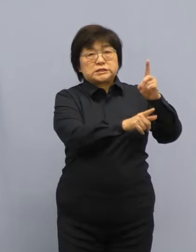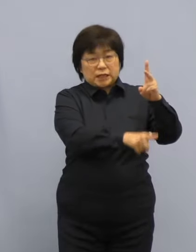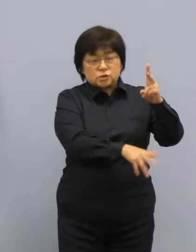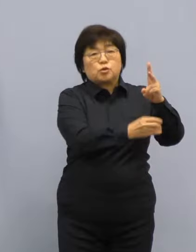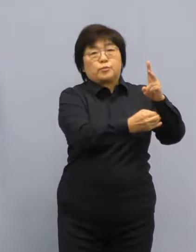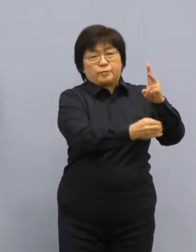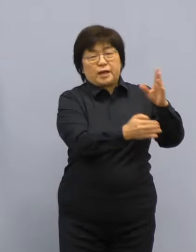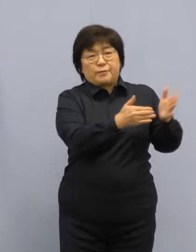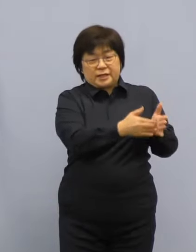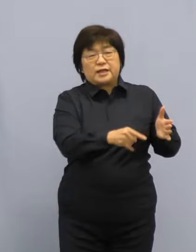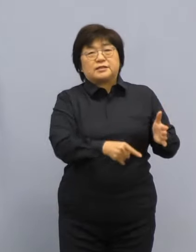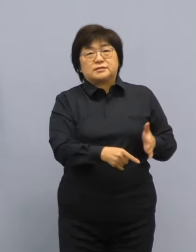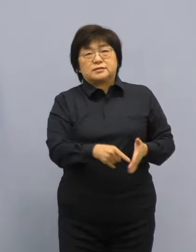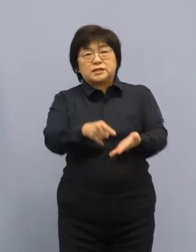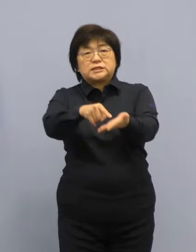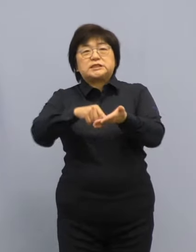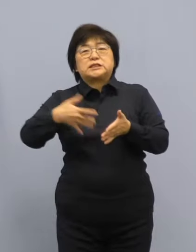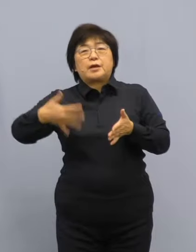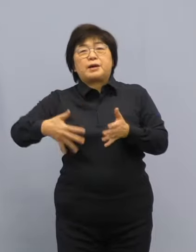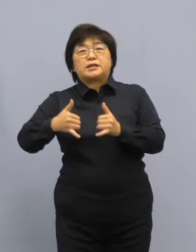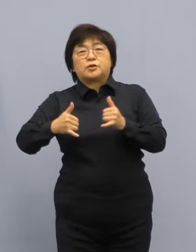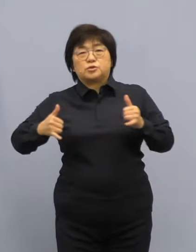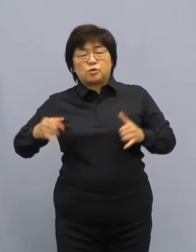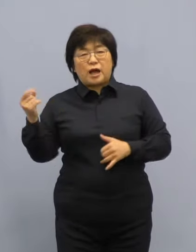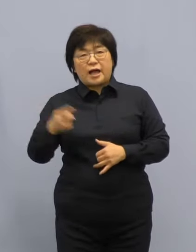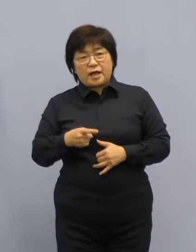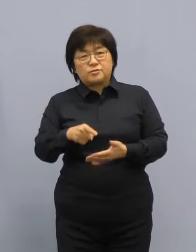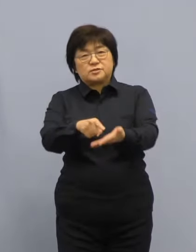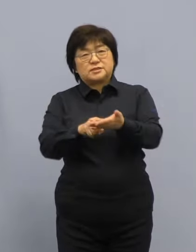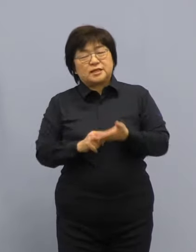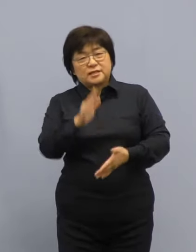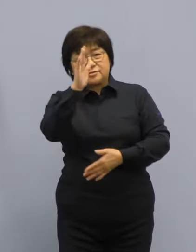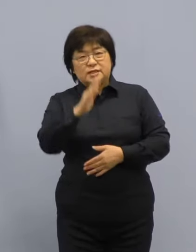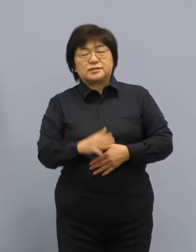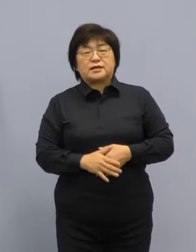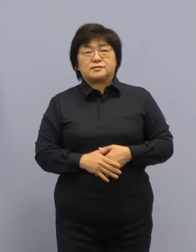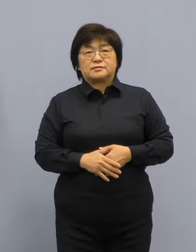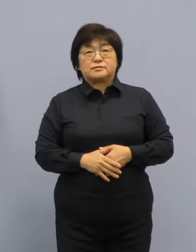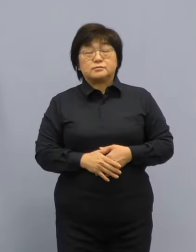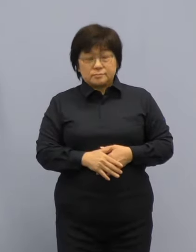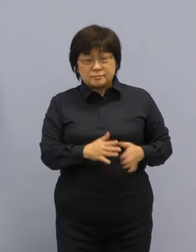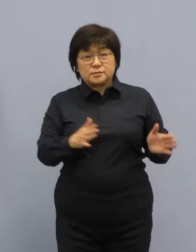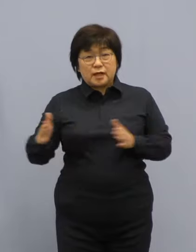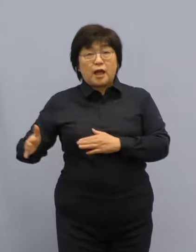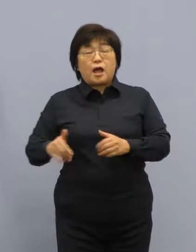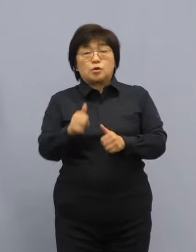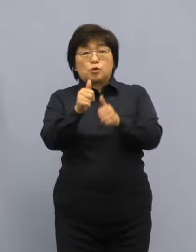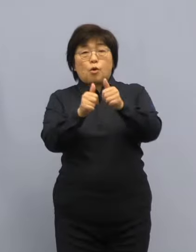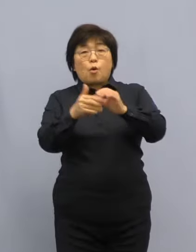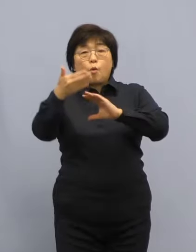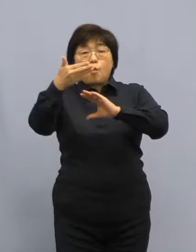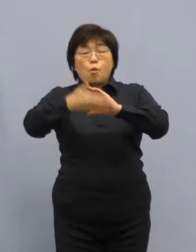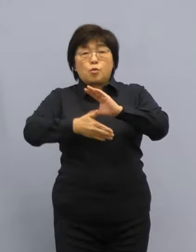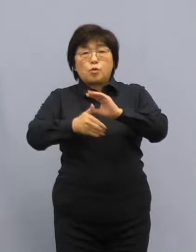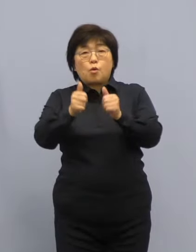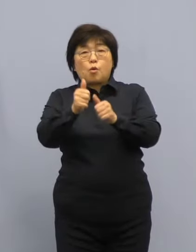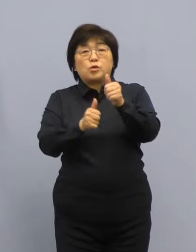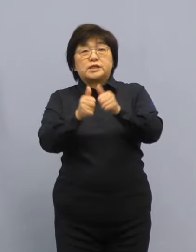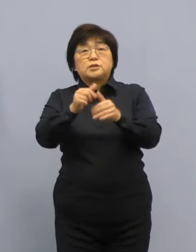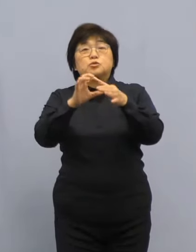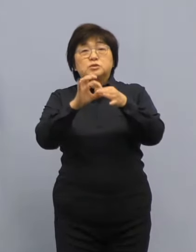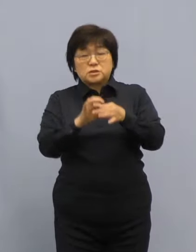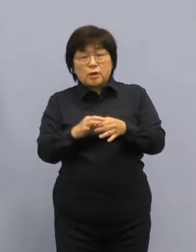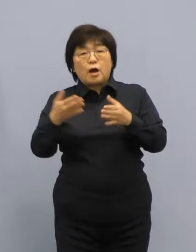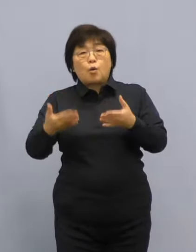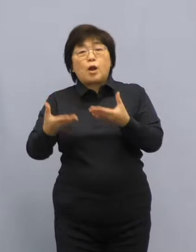されていない方はお早めに申請をお願いいたします。こちら のフォトコンテストにつきましても会見終了後に担当課からお